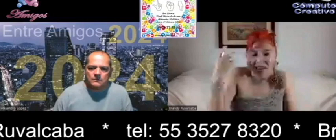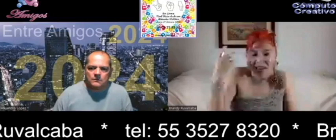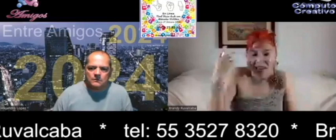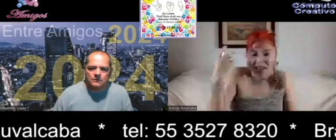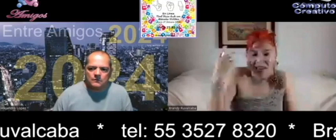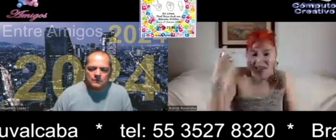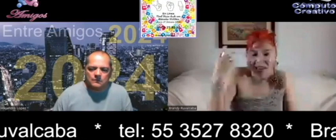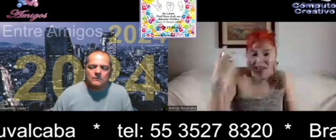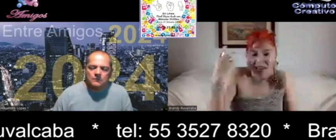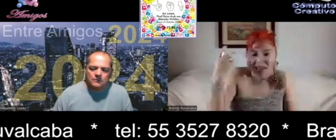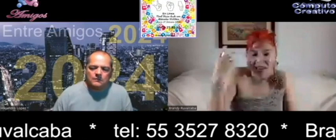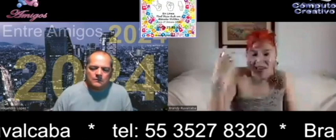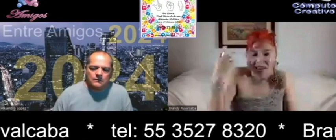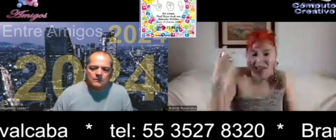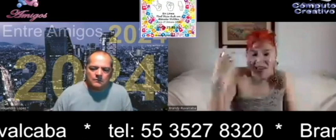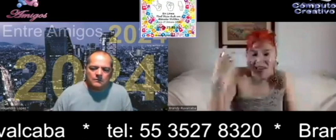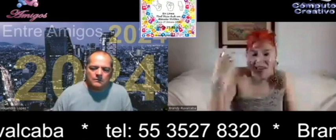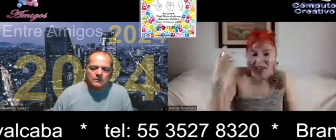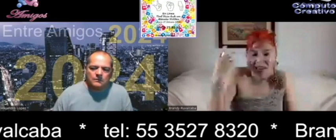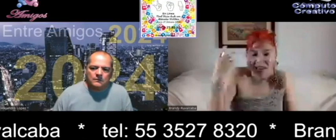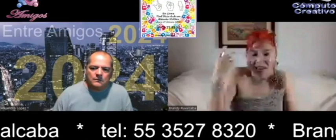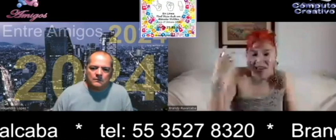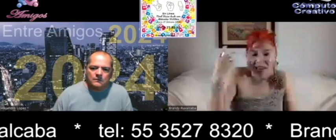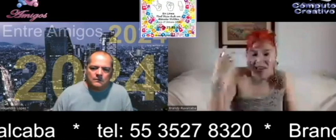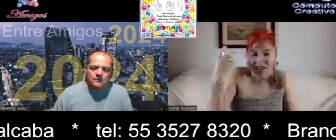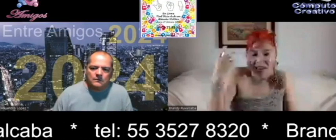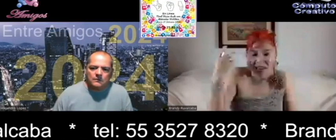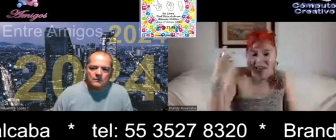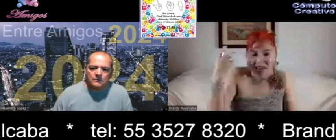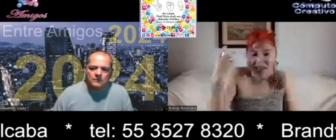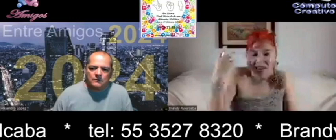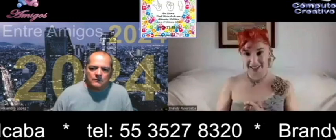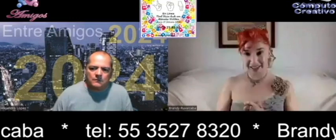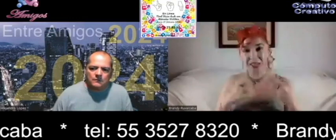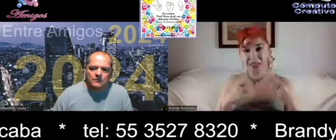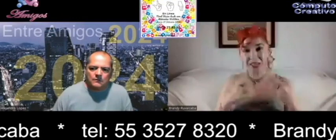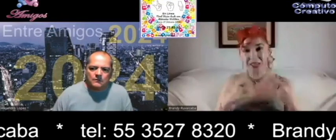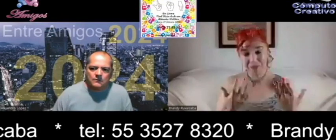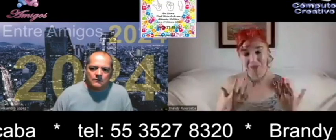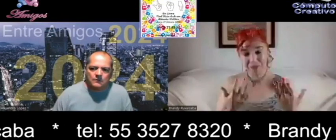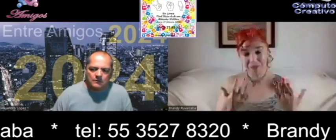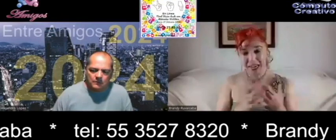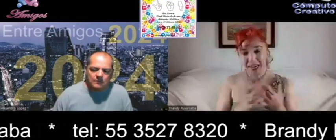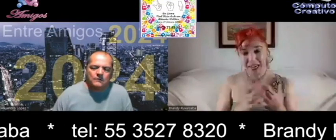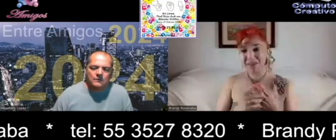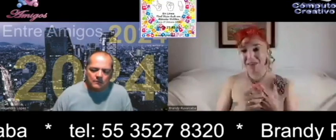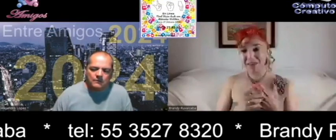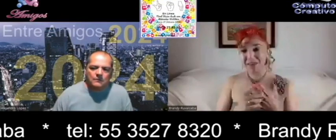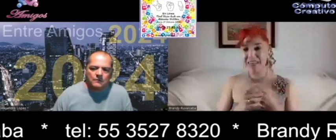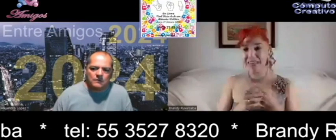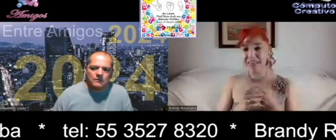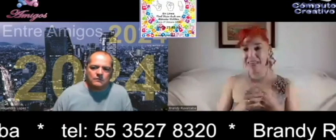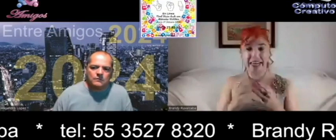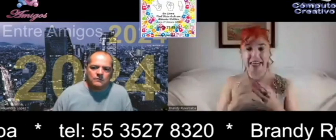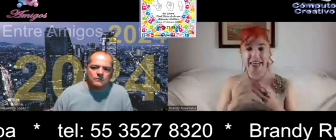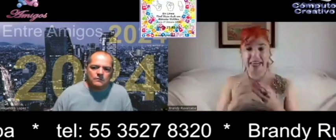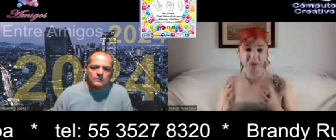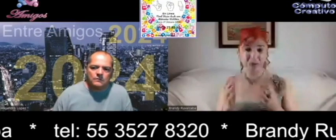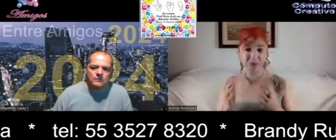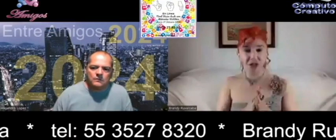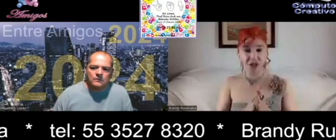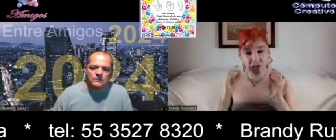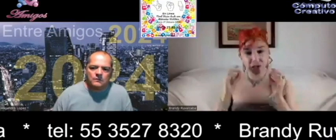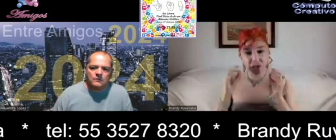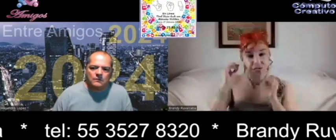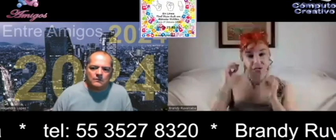señas universal. Bueno, pero para las personas sordas eso no tiene lógica. ¿Por qué? Equivaldría